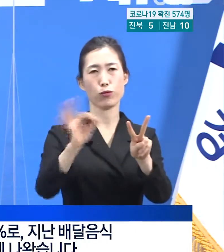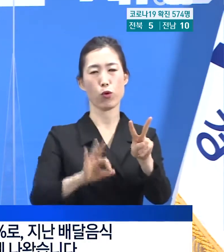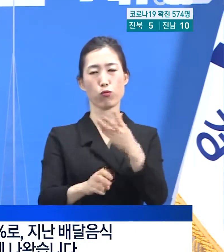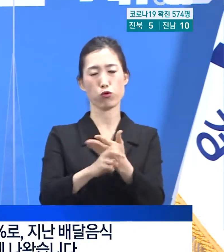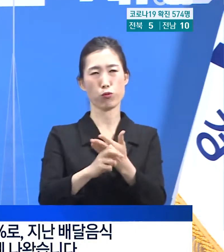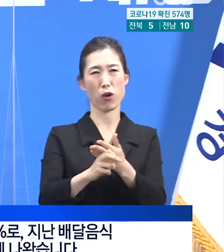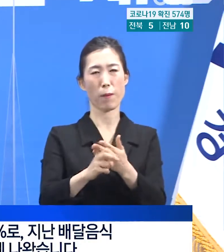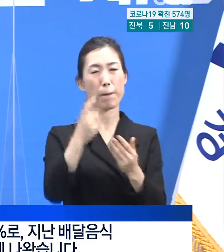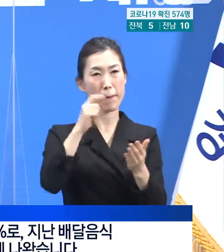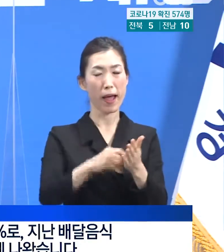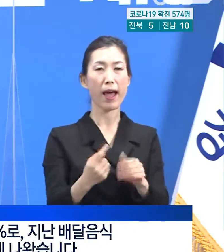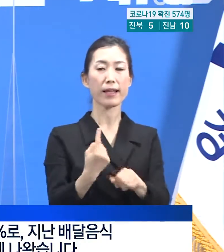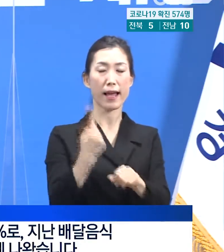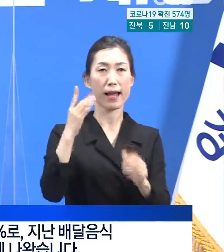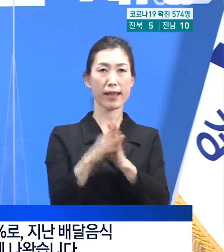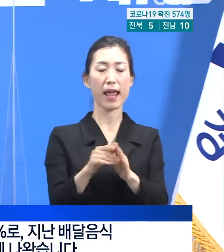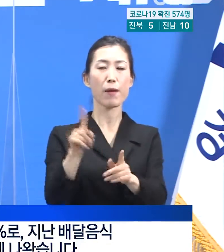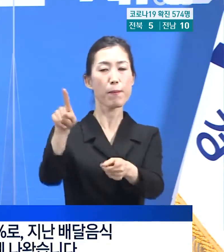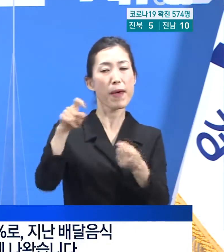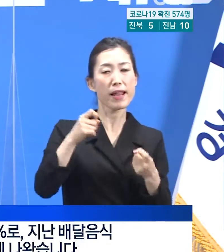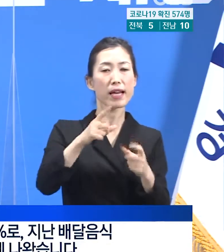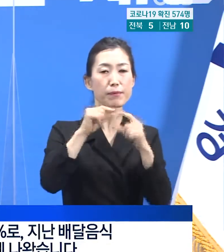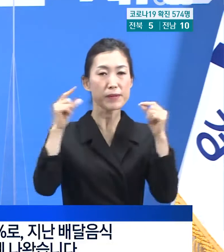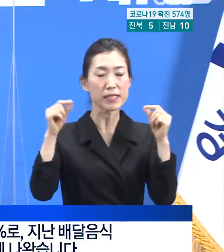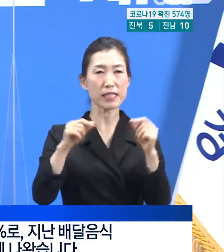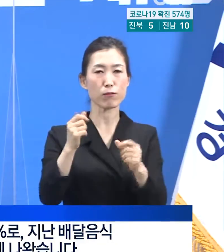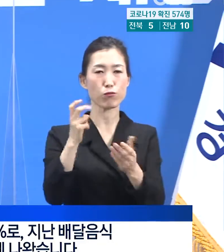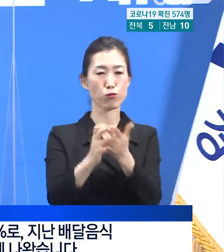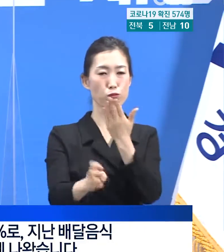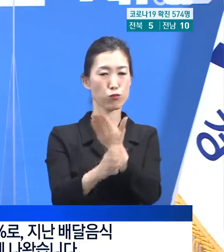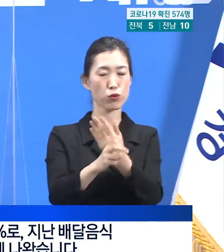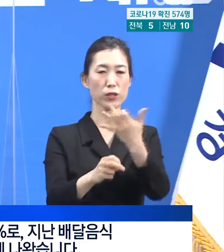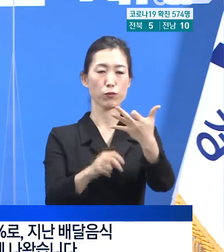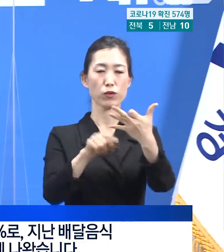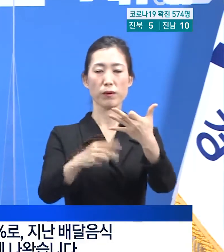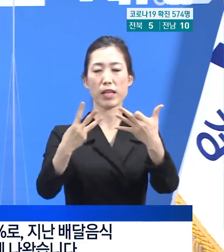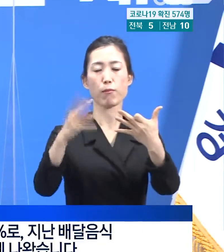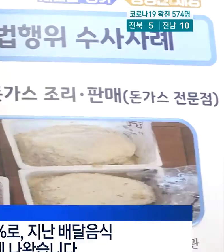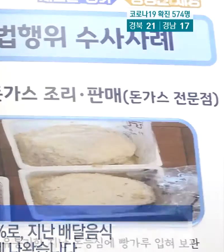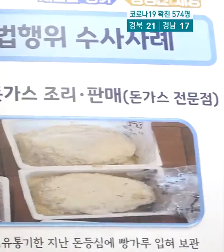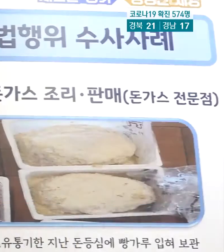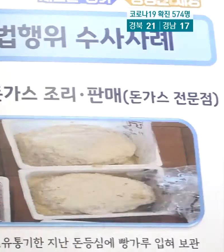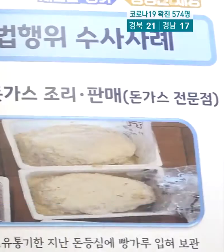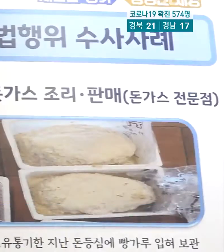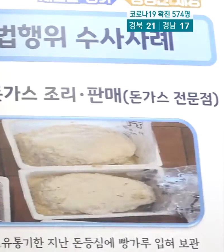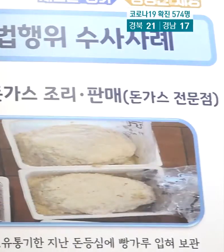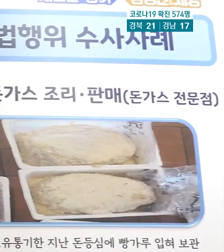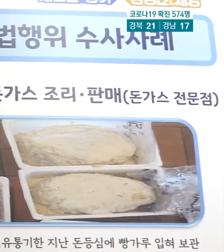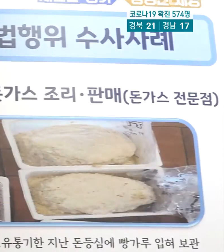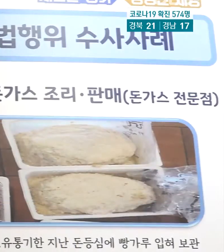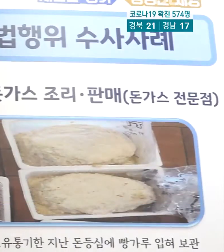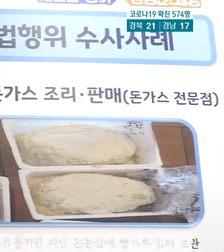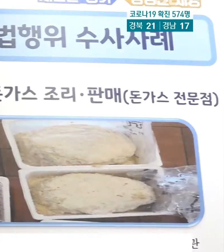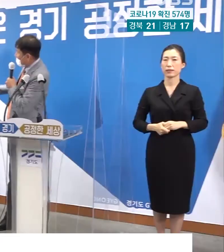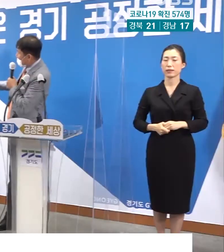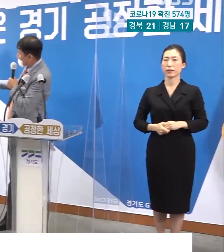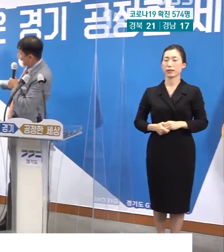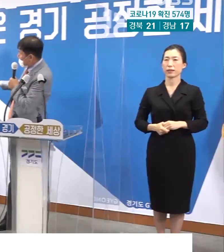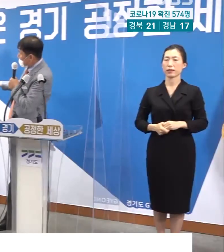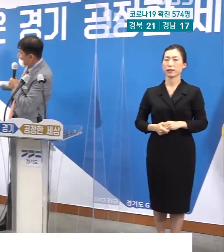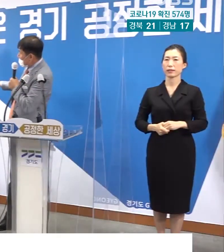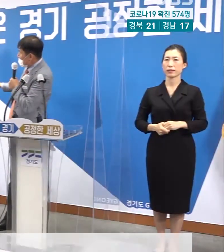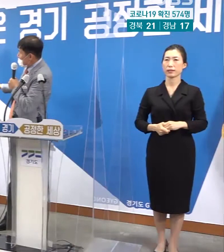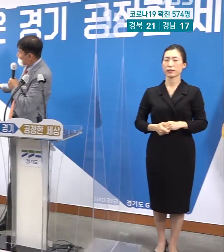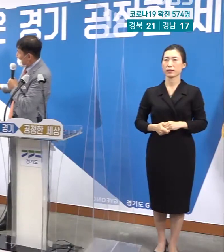1월 배달음식 전문점 불법행위 적발률 19.3%보다도 높게 나왔습니다. 경기도 특사경은 적발된 음식점